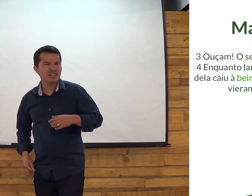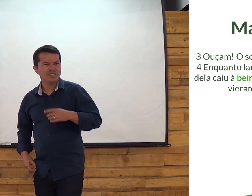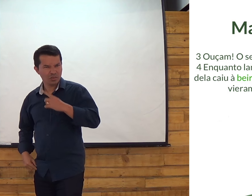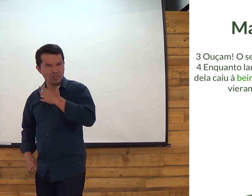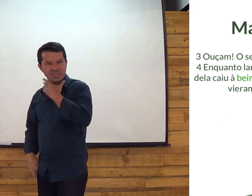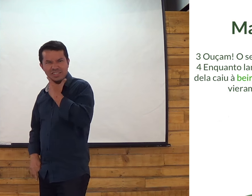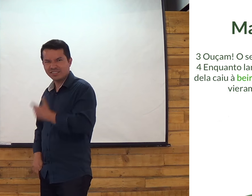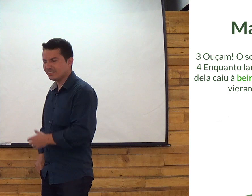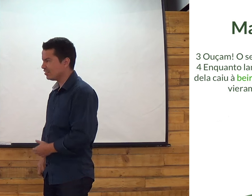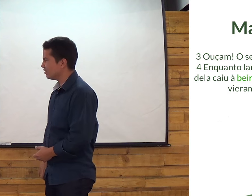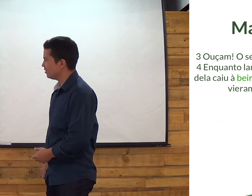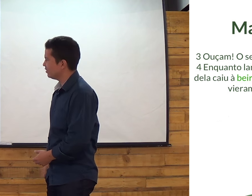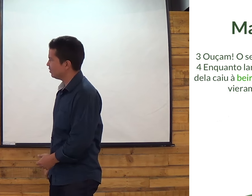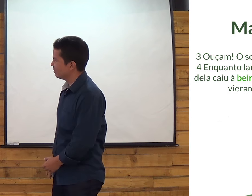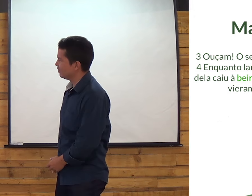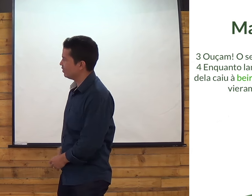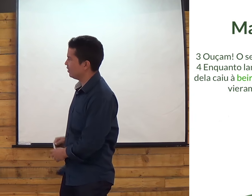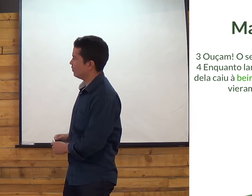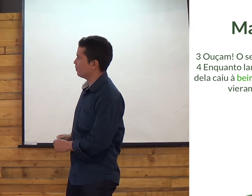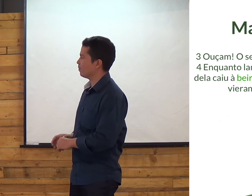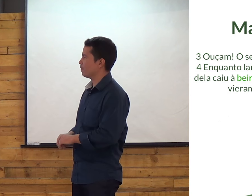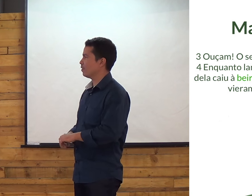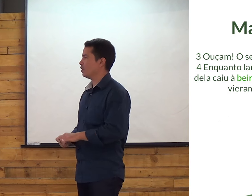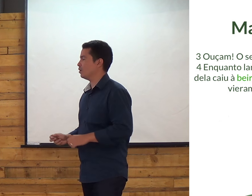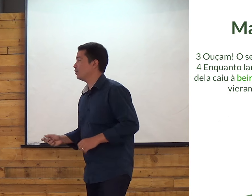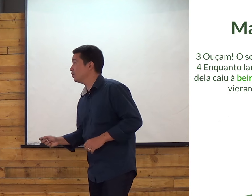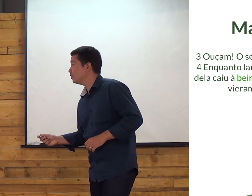Você conhece? Conhece a palavra?